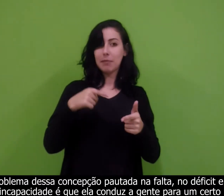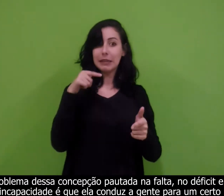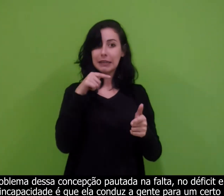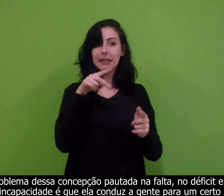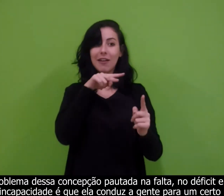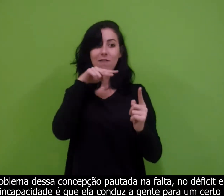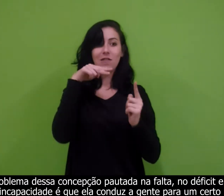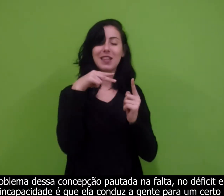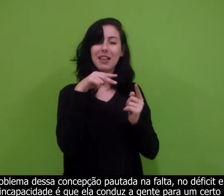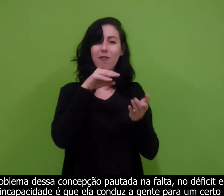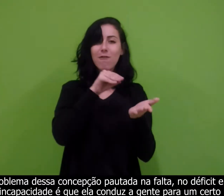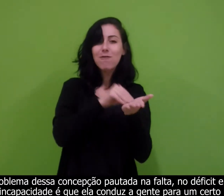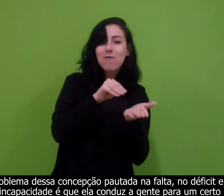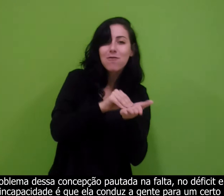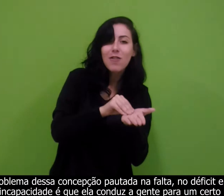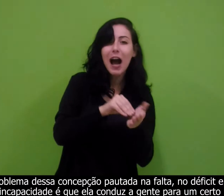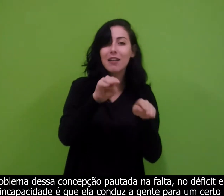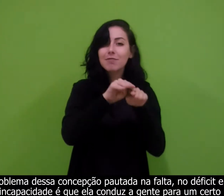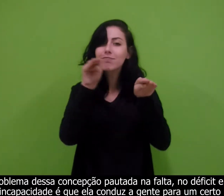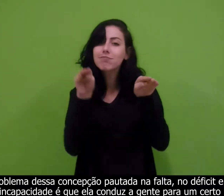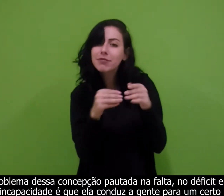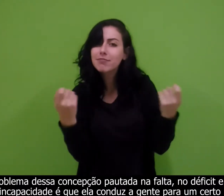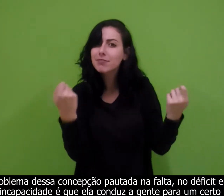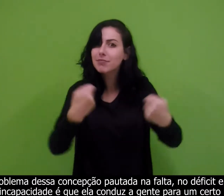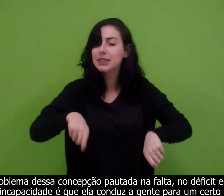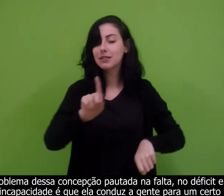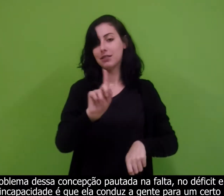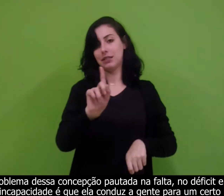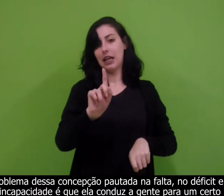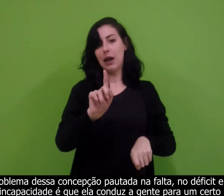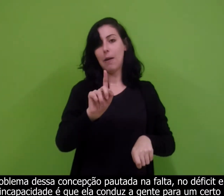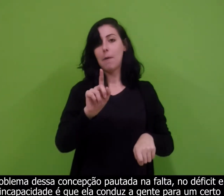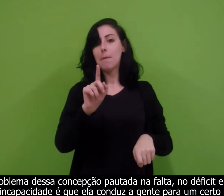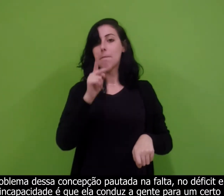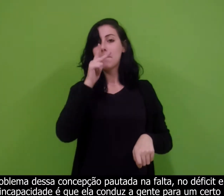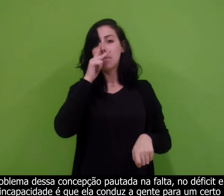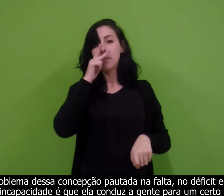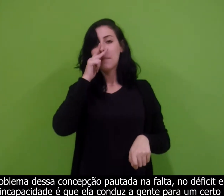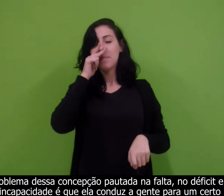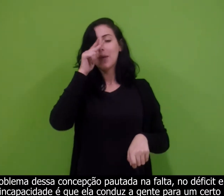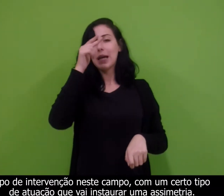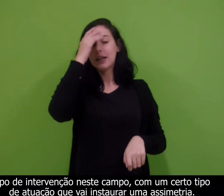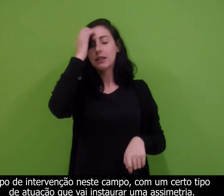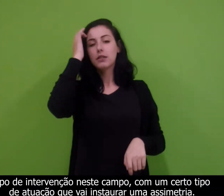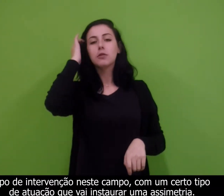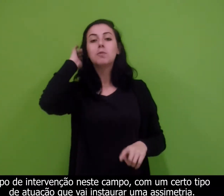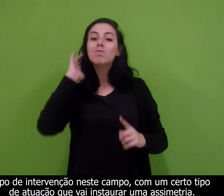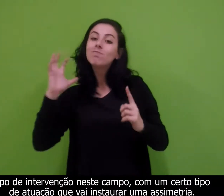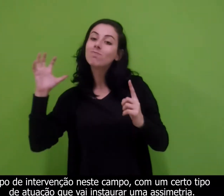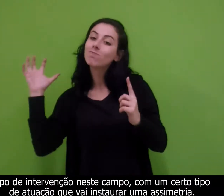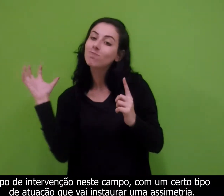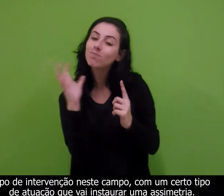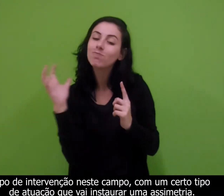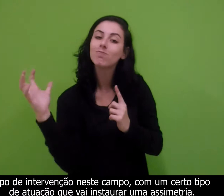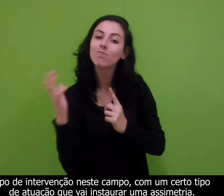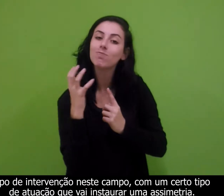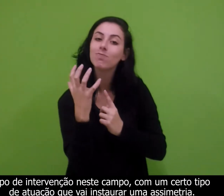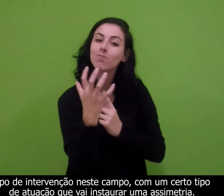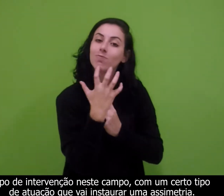no déficit, na incapacidade, é que ela conduz a gente para um certo tipo de intervenção nesse campo, para um